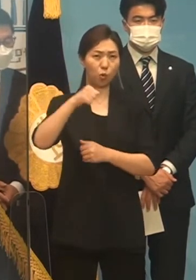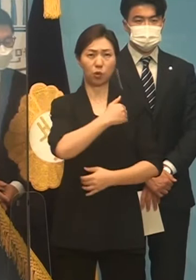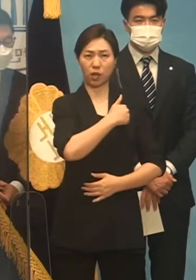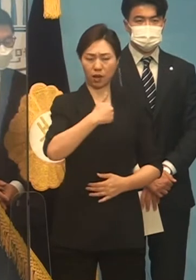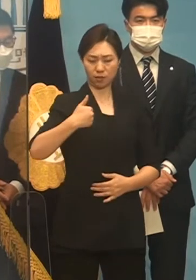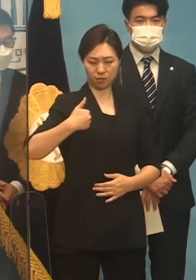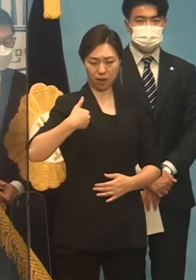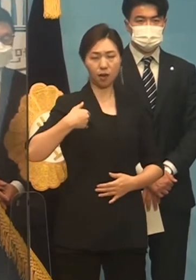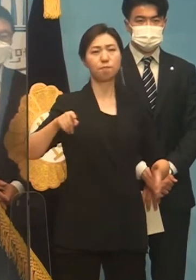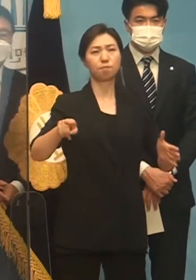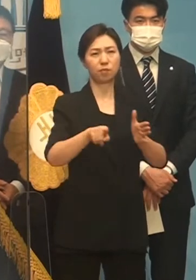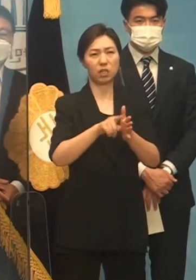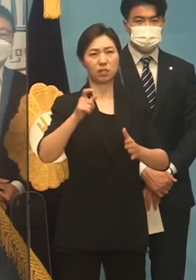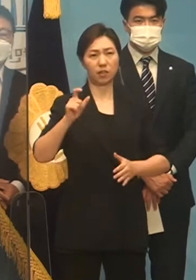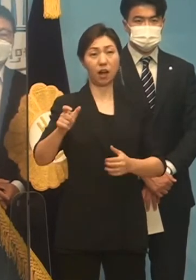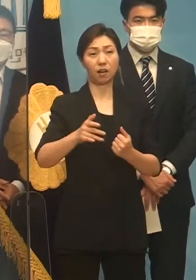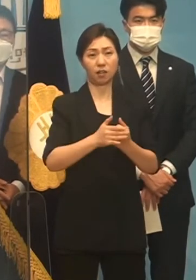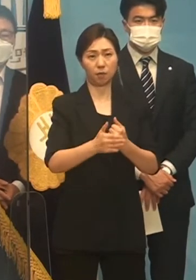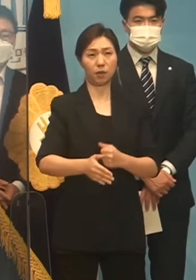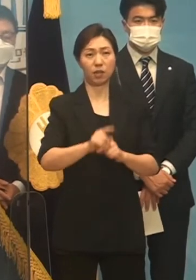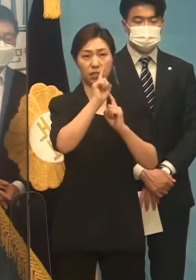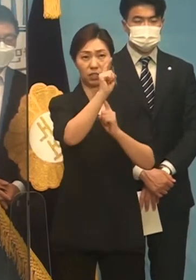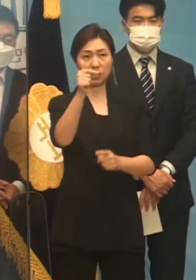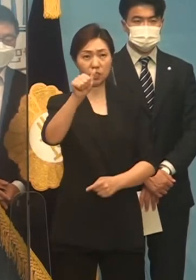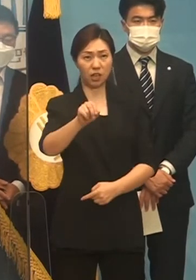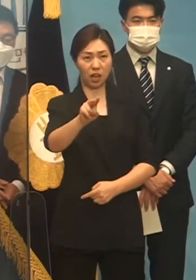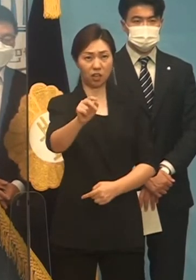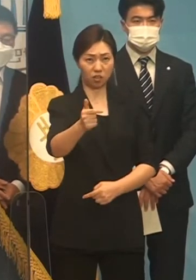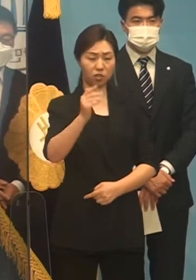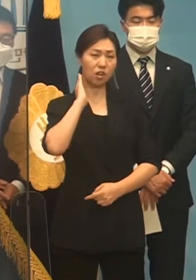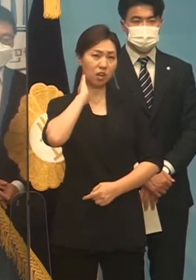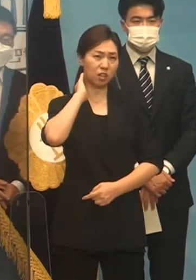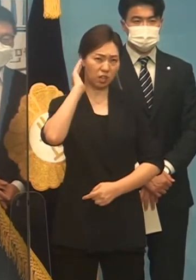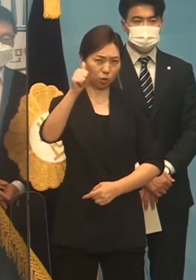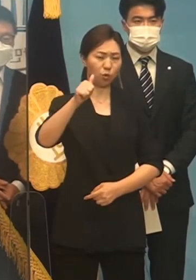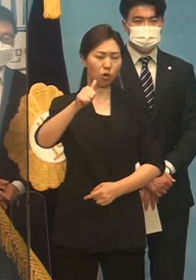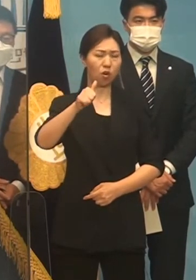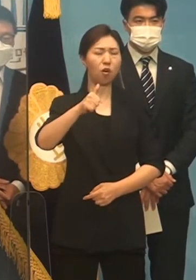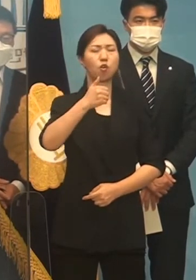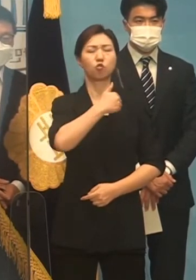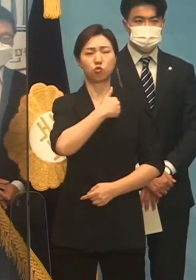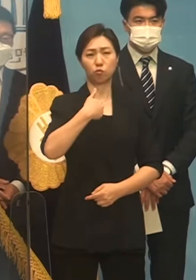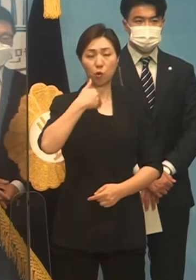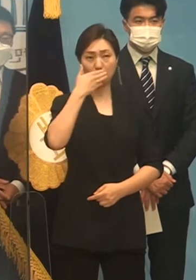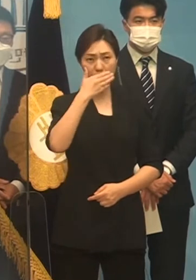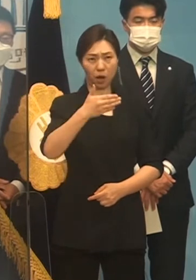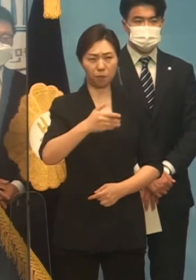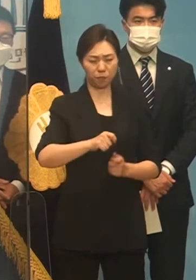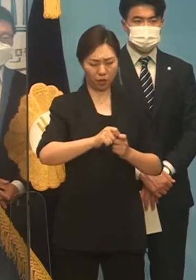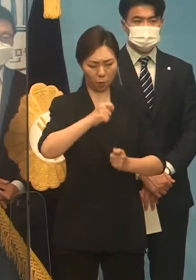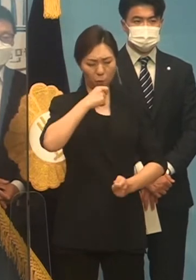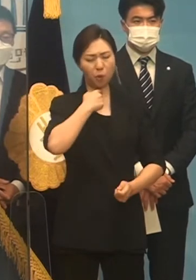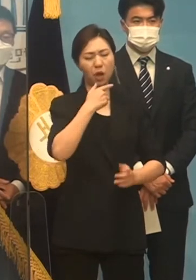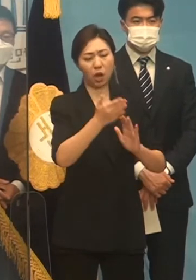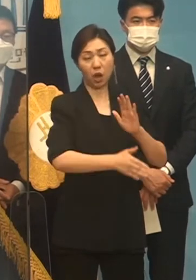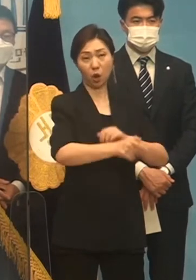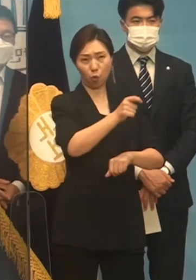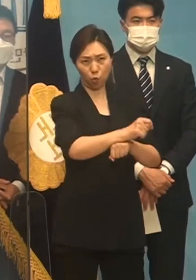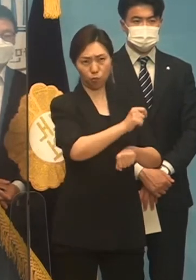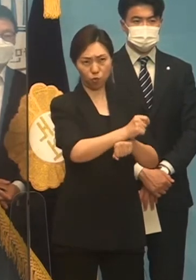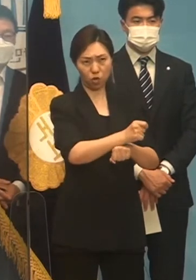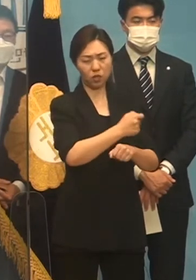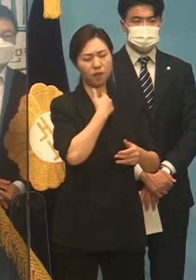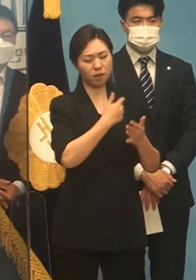때문입니다. 이낙연은 대통령감입니다. 그냥 감이 아닙니다. 오랜 공직을 통해 검증된